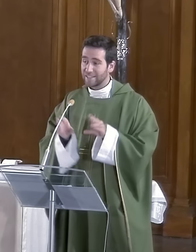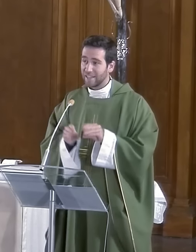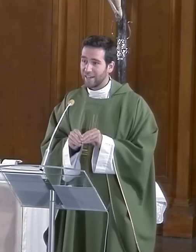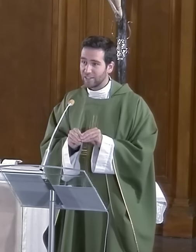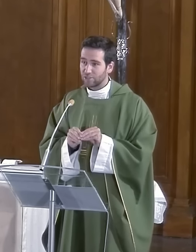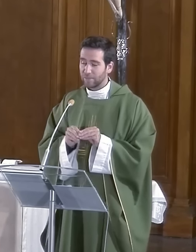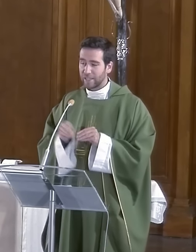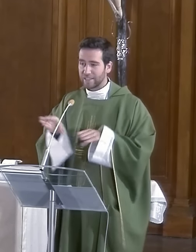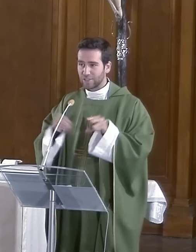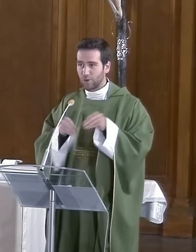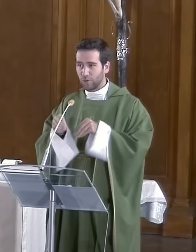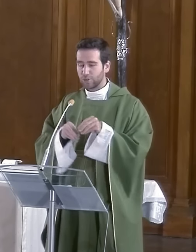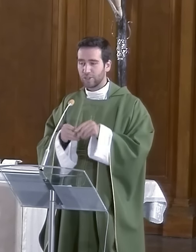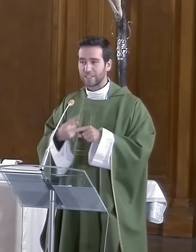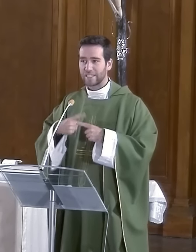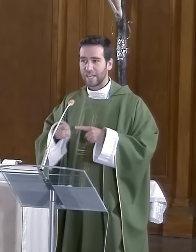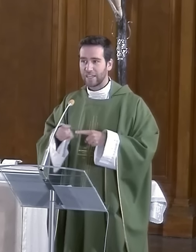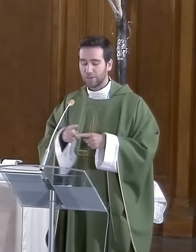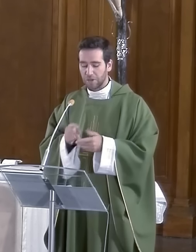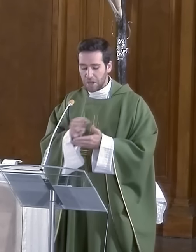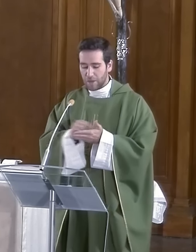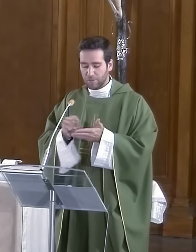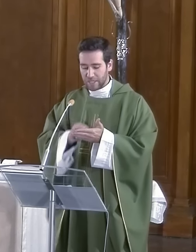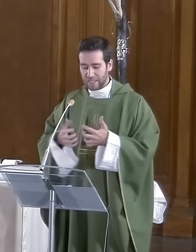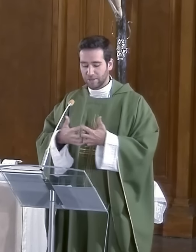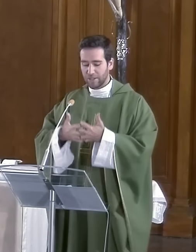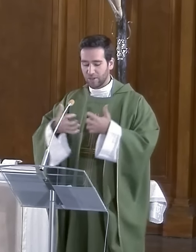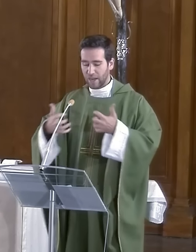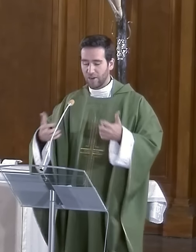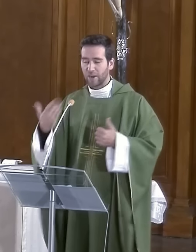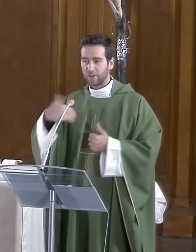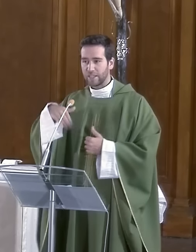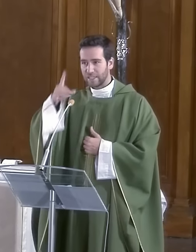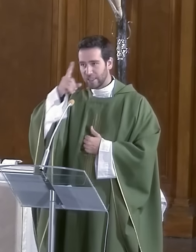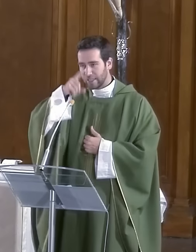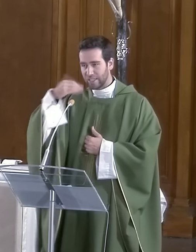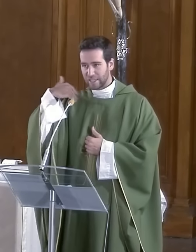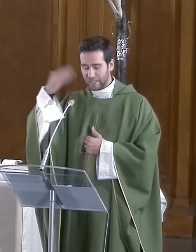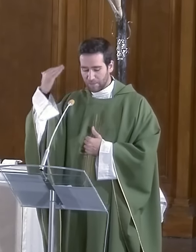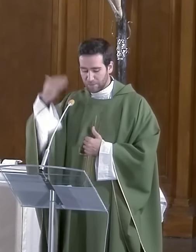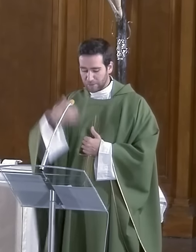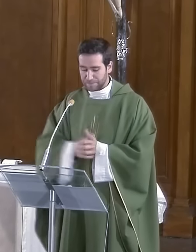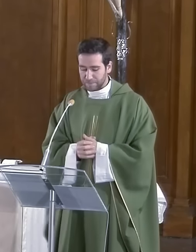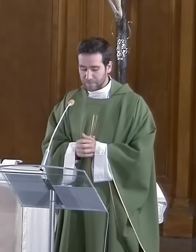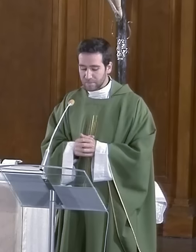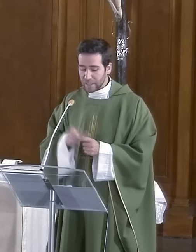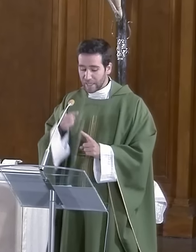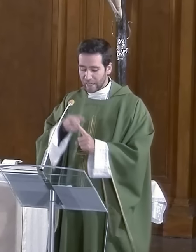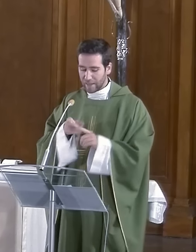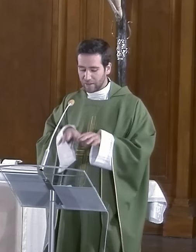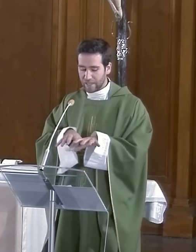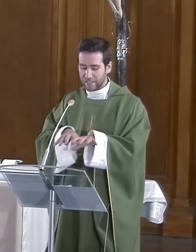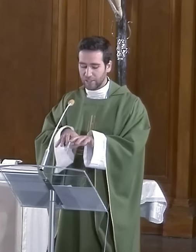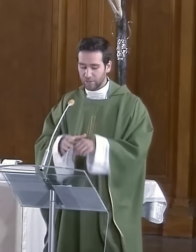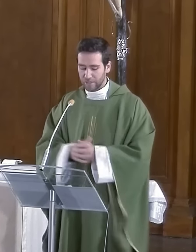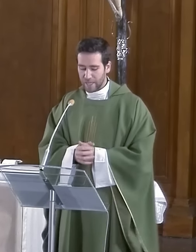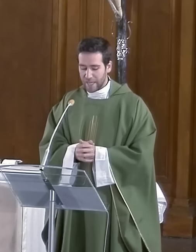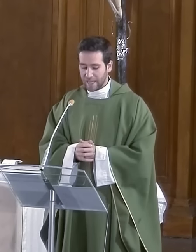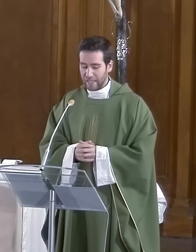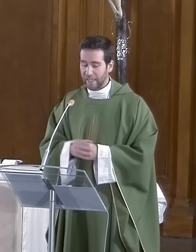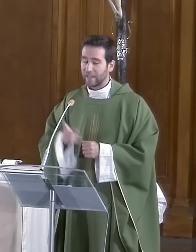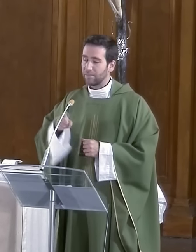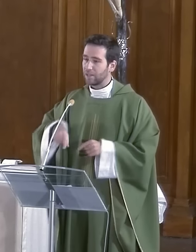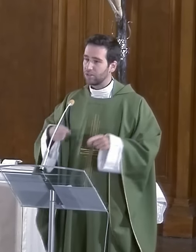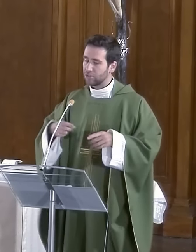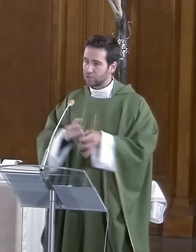ya ese resumen, esas conclusiones que se han ido pues escribiendo a lo largo de este tiempo en relación al Sínodo,